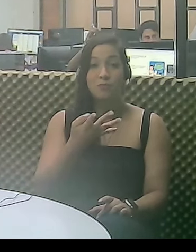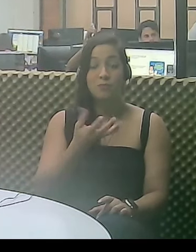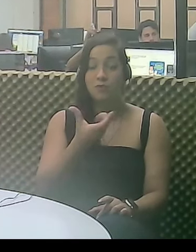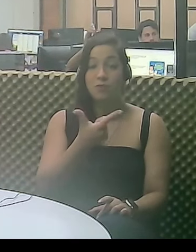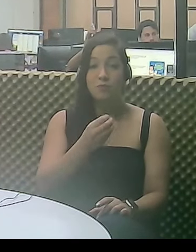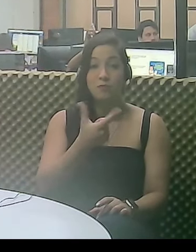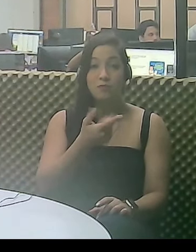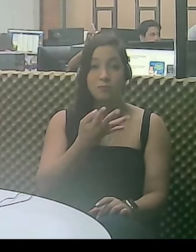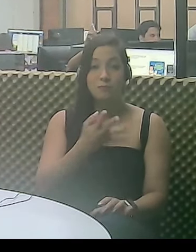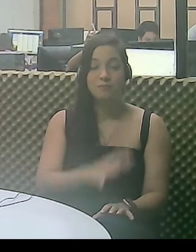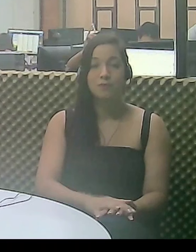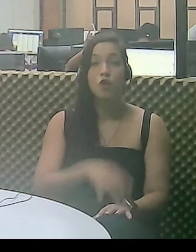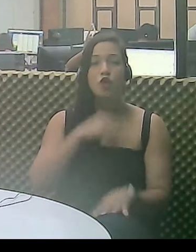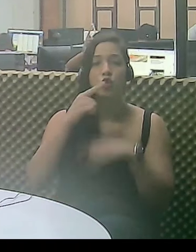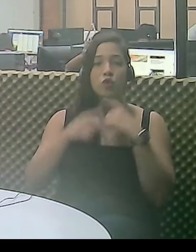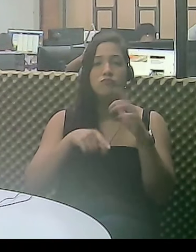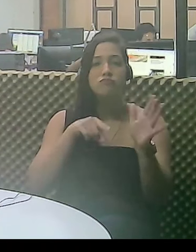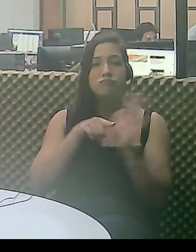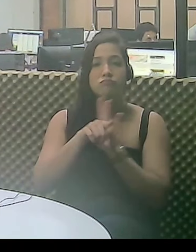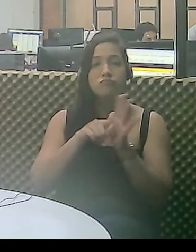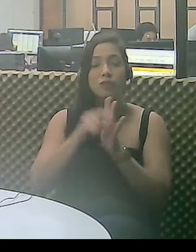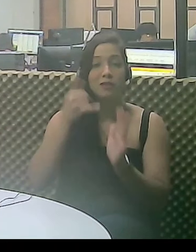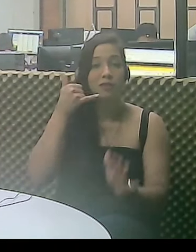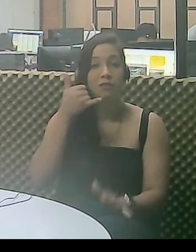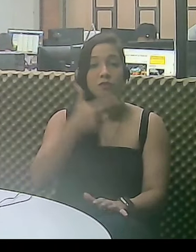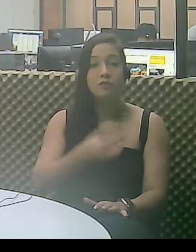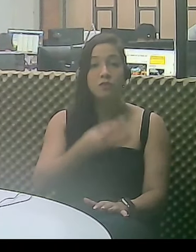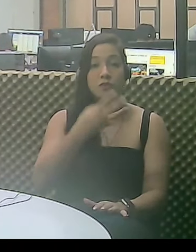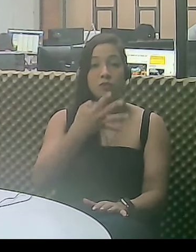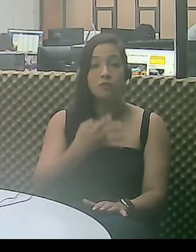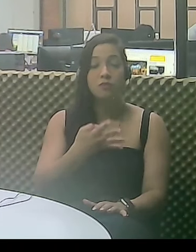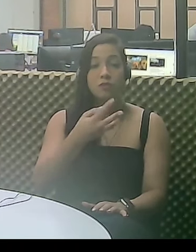2024. Dúvidas podem ser tiradas pelo telefone